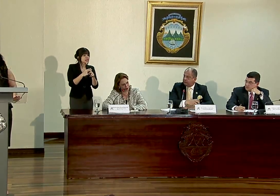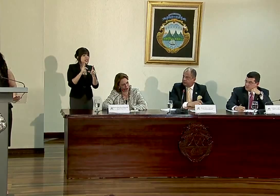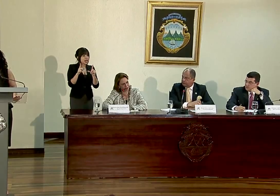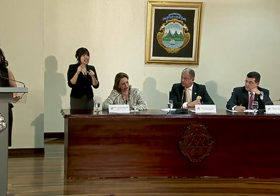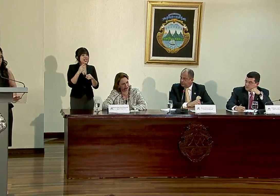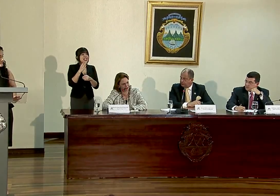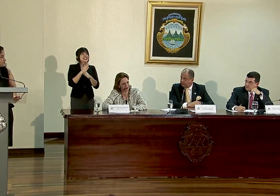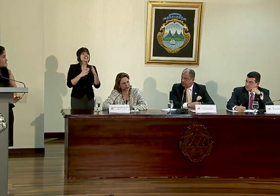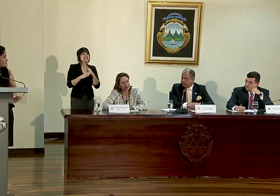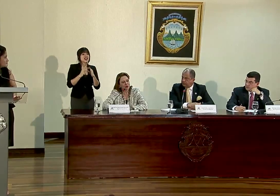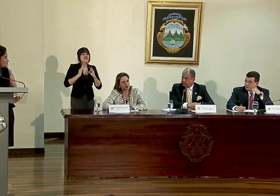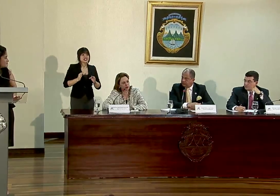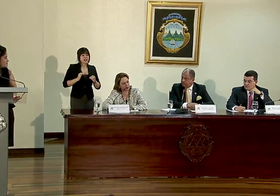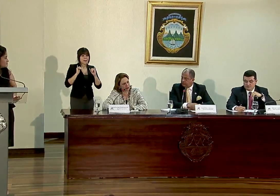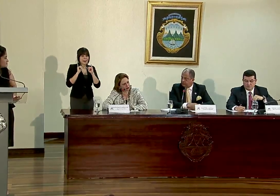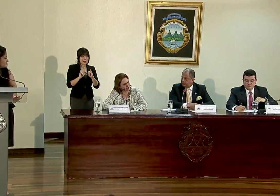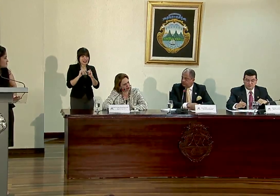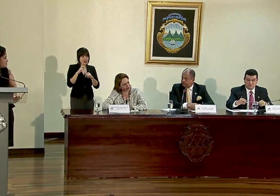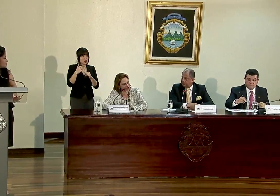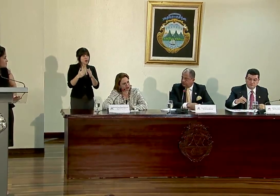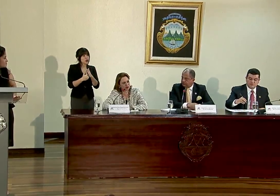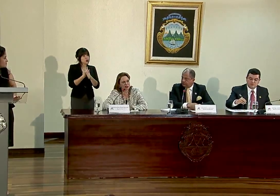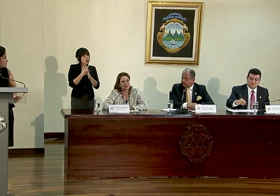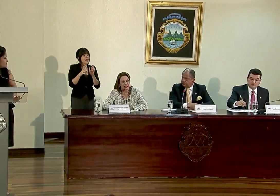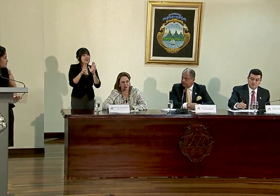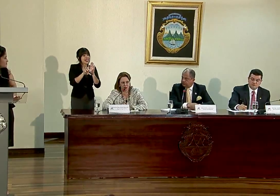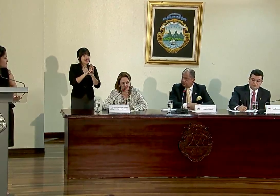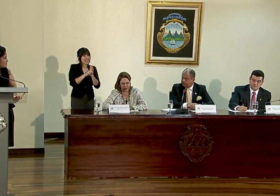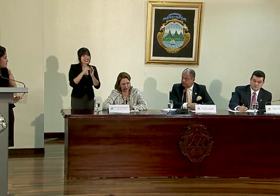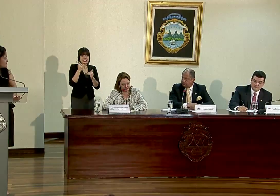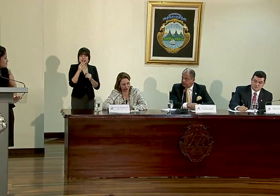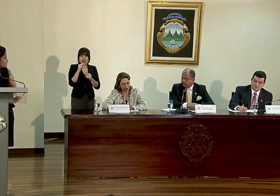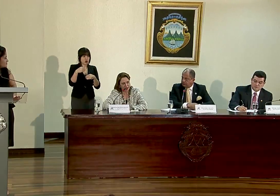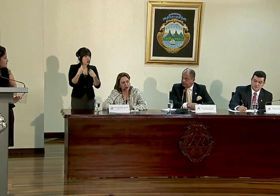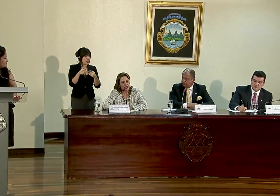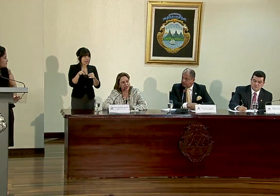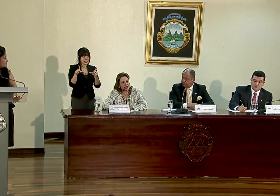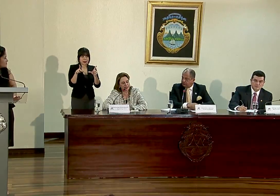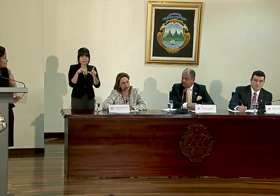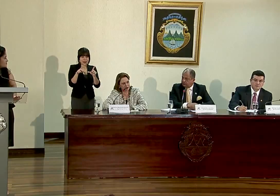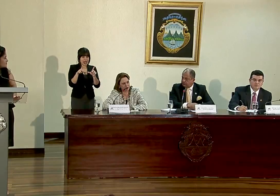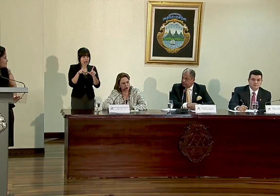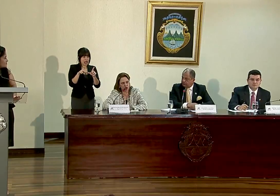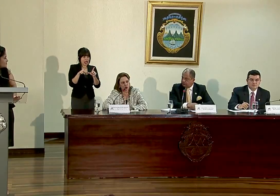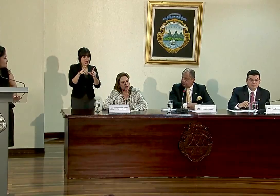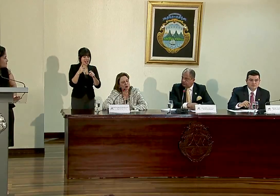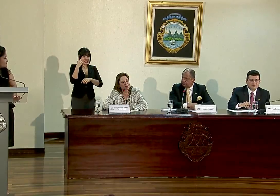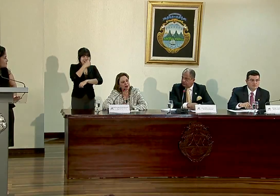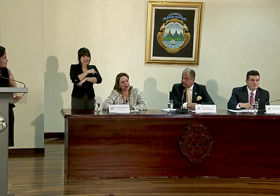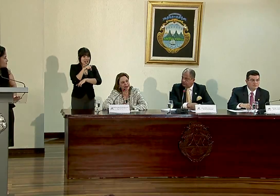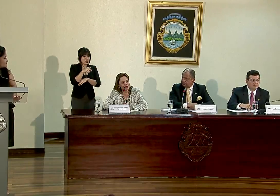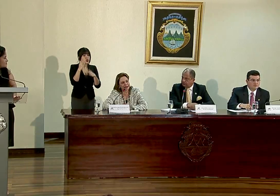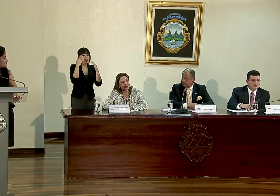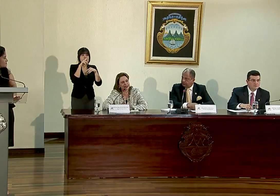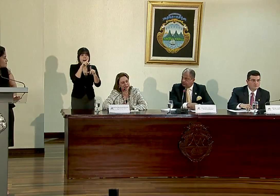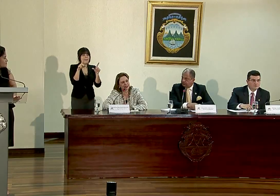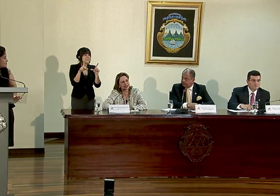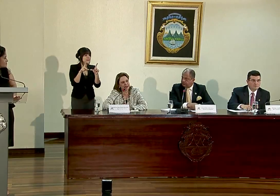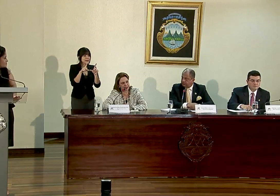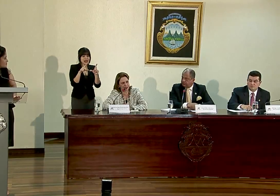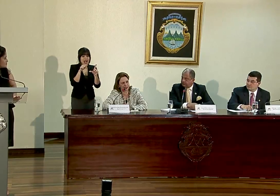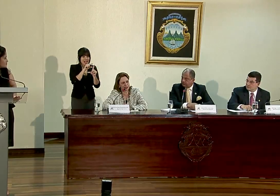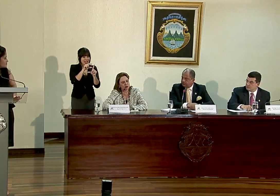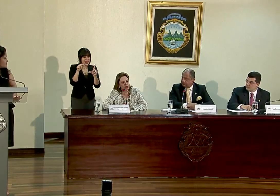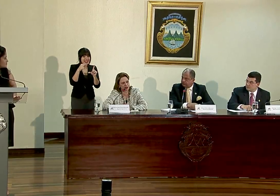Físico Permanente, cuando vienen las nuevas legislaciones ya no se dan. En el día de hoy, no hay una placa que